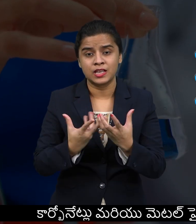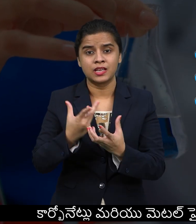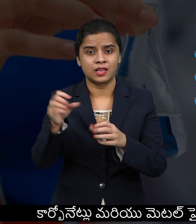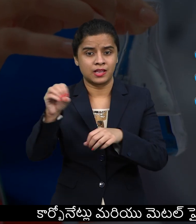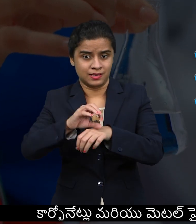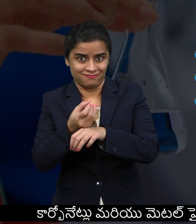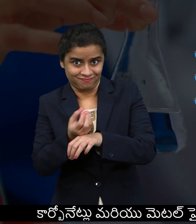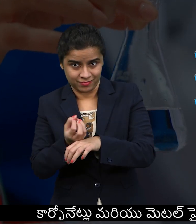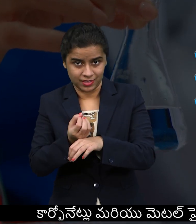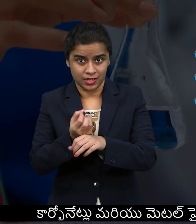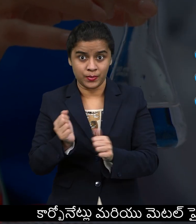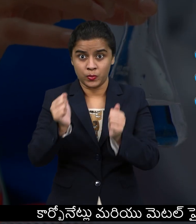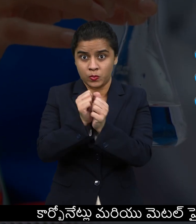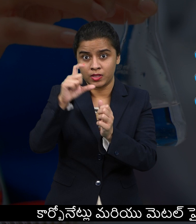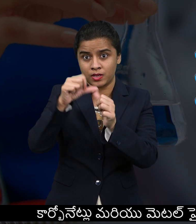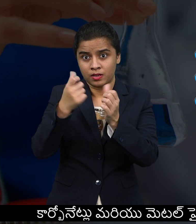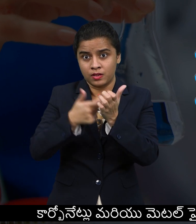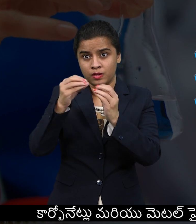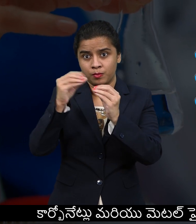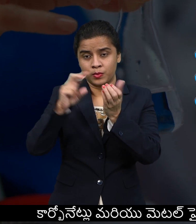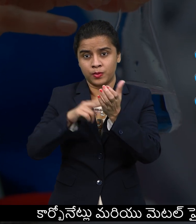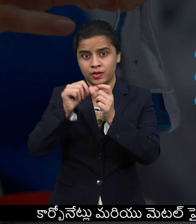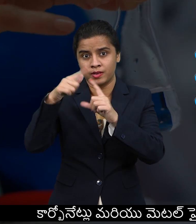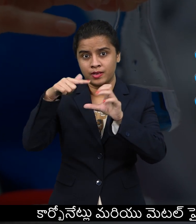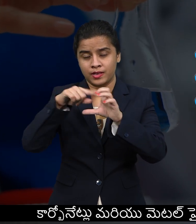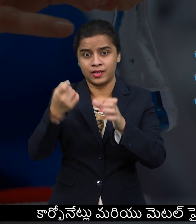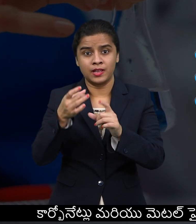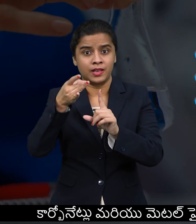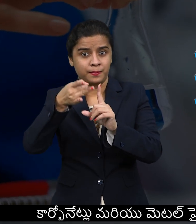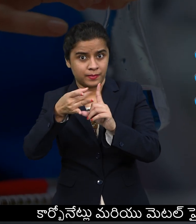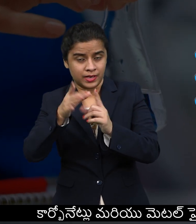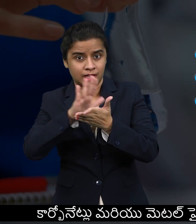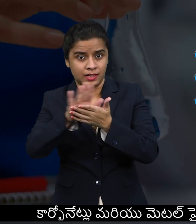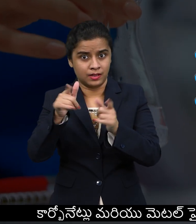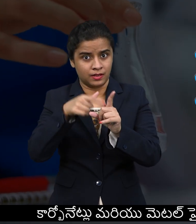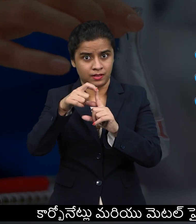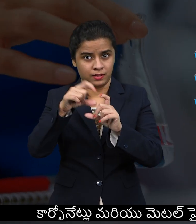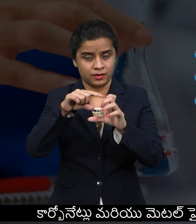కార్బొనేట్లు మరియు మెటల్ హైడ్రోజన్ కార్బొనేట్లతో ఆమ్లాల ప్రతిచర్య,